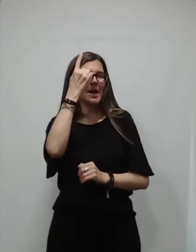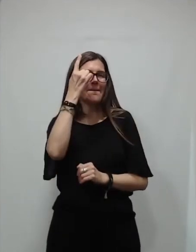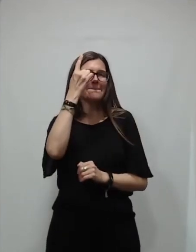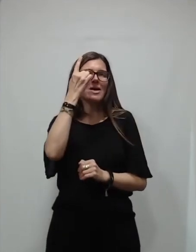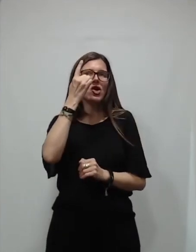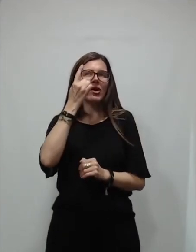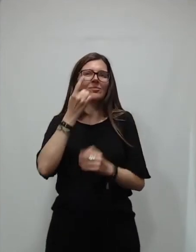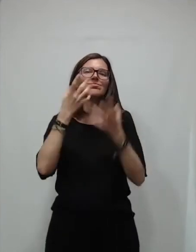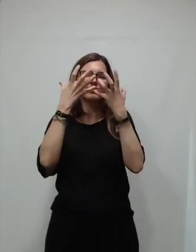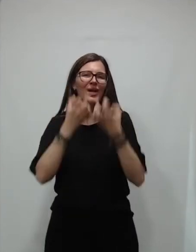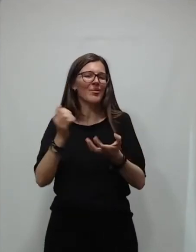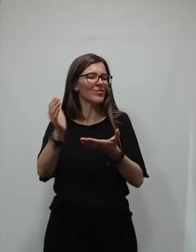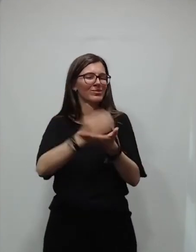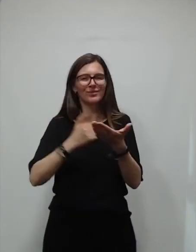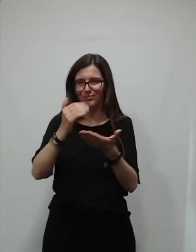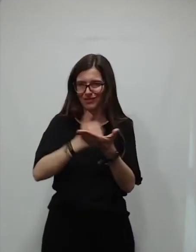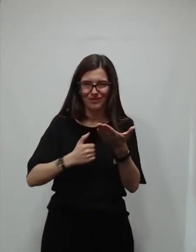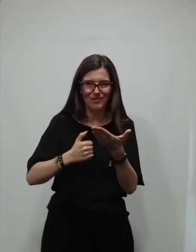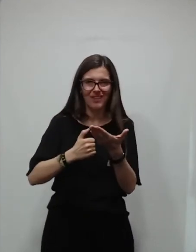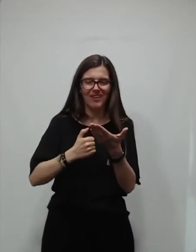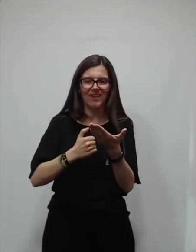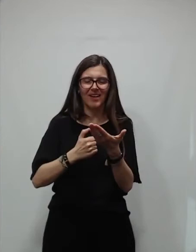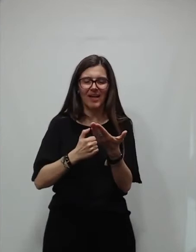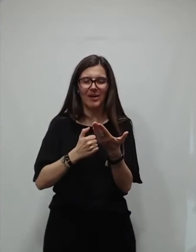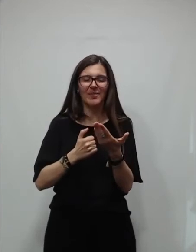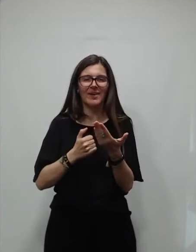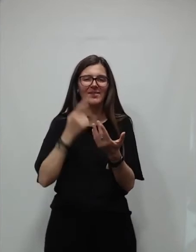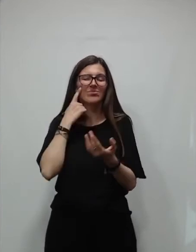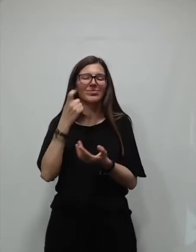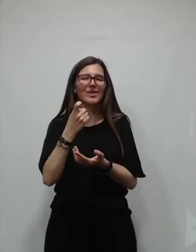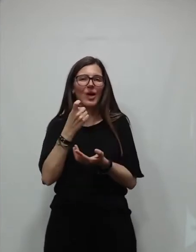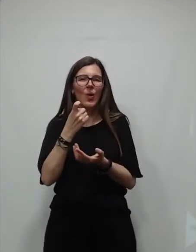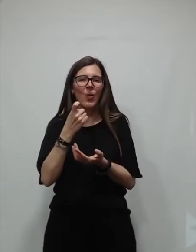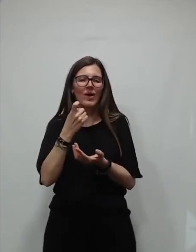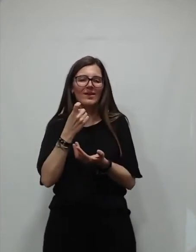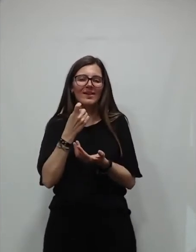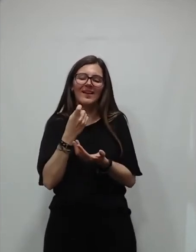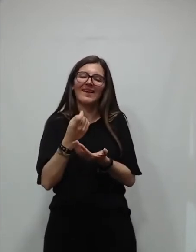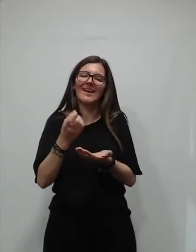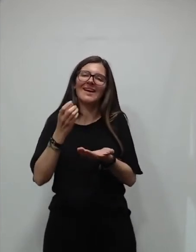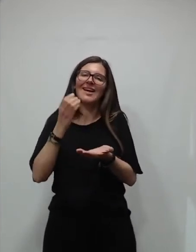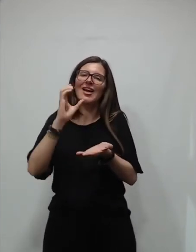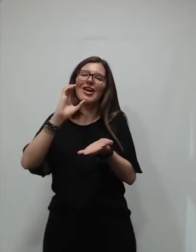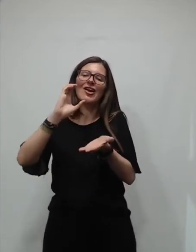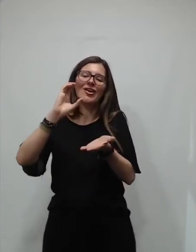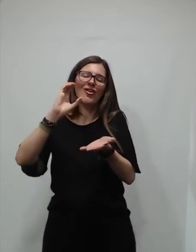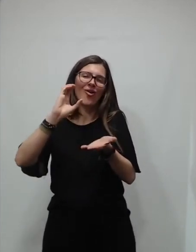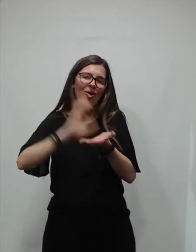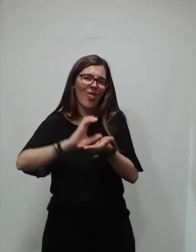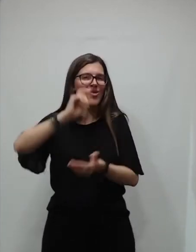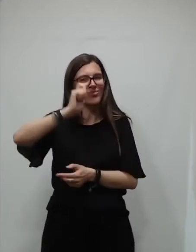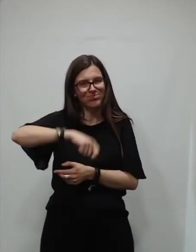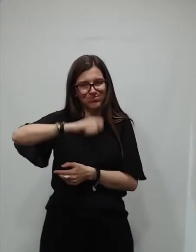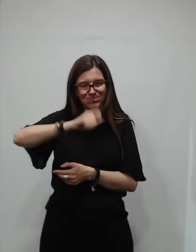que vean las consecuencias de mantener un código penal del 34 y seguirlo emparchando, ¿no?